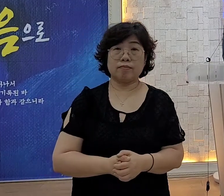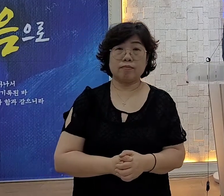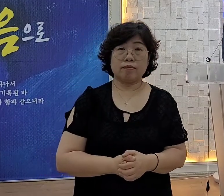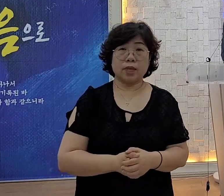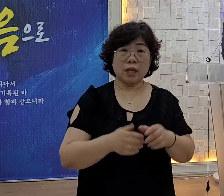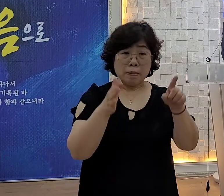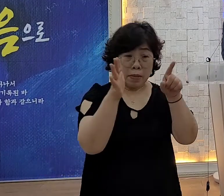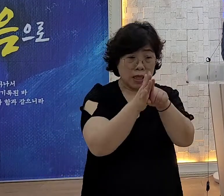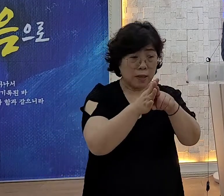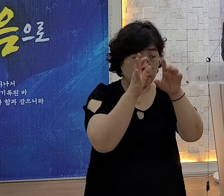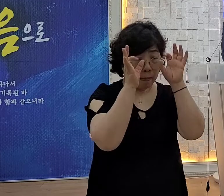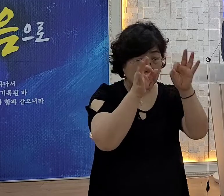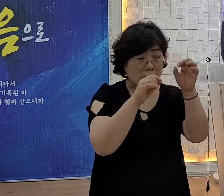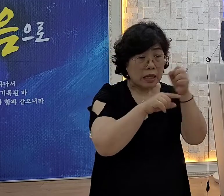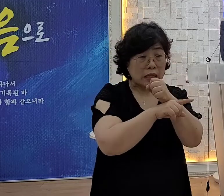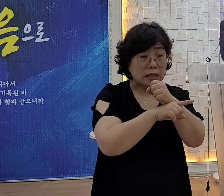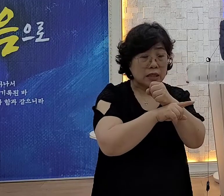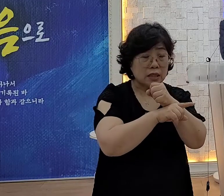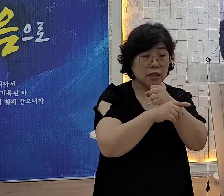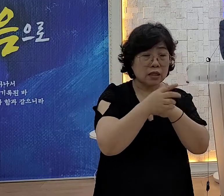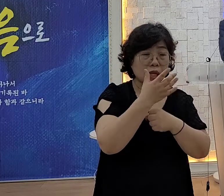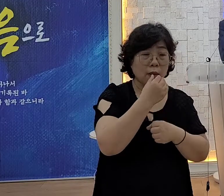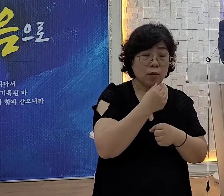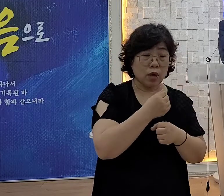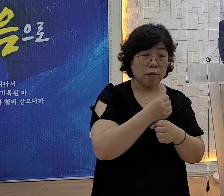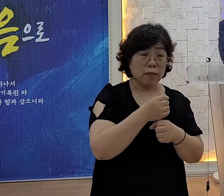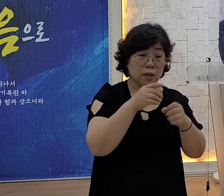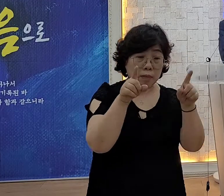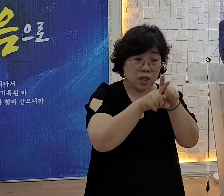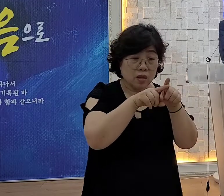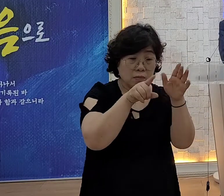그 믿음을 아브라함이 뭘 믿었는데 여호와를 믿었다.